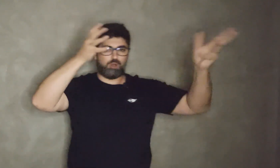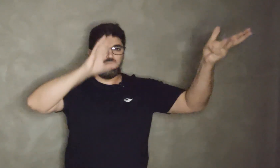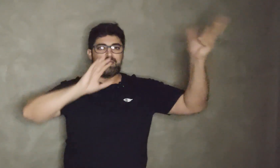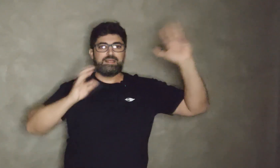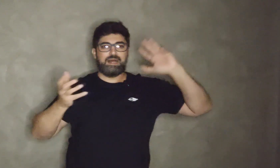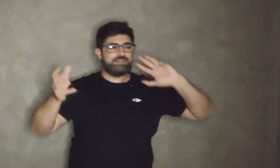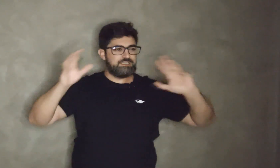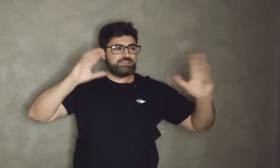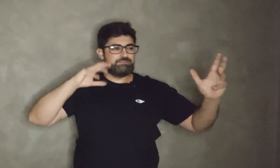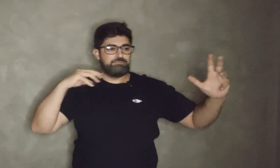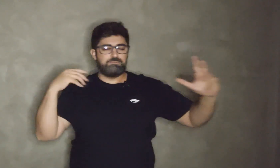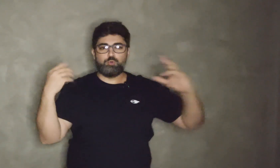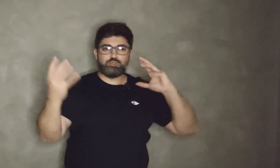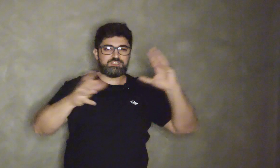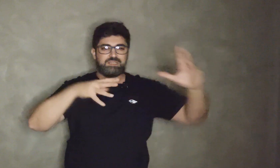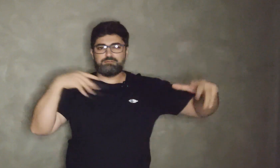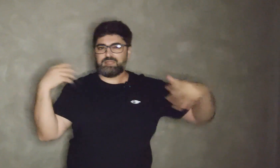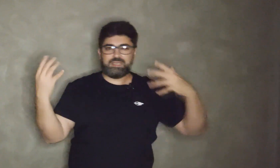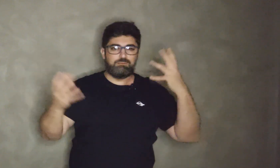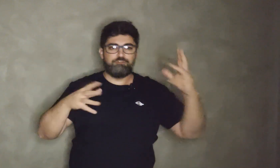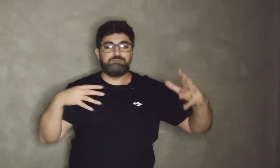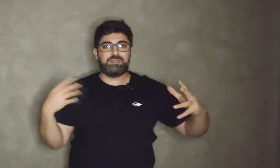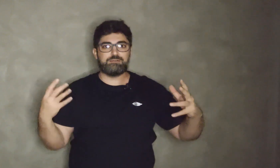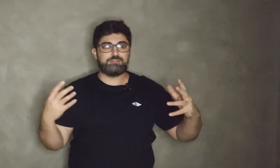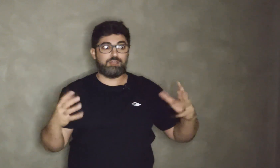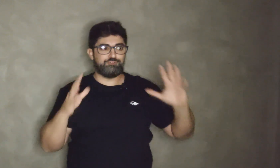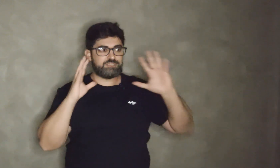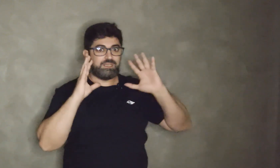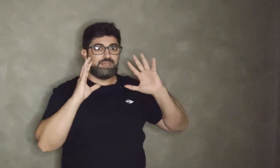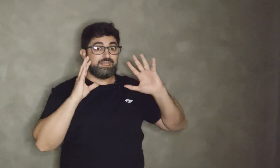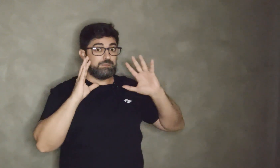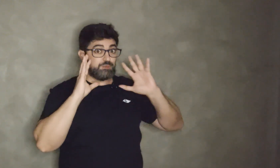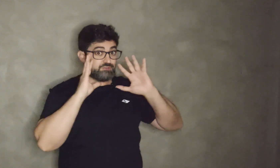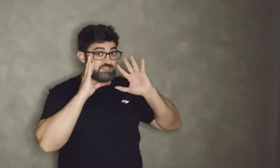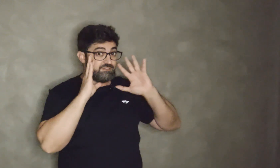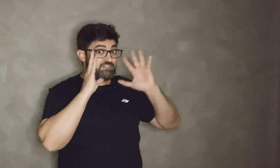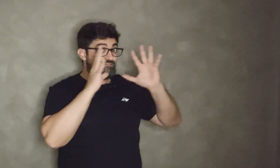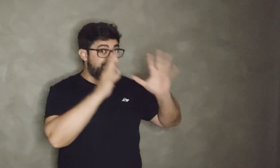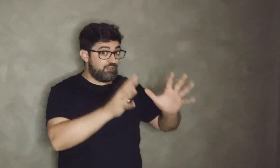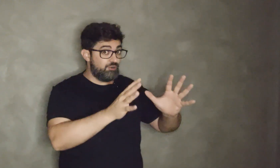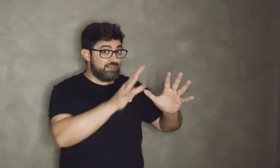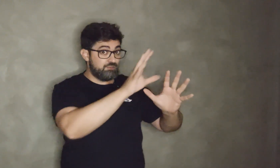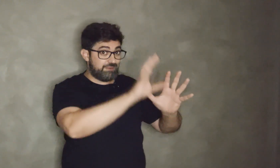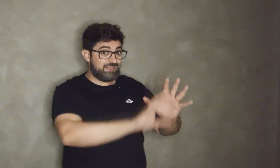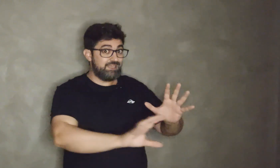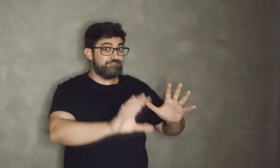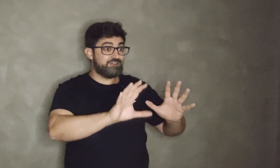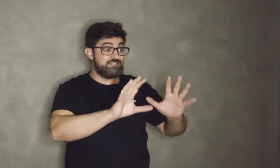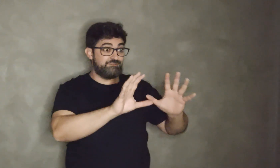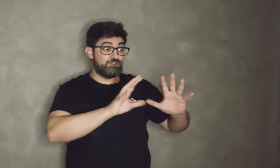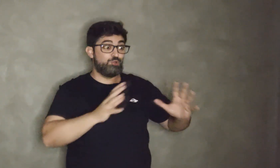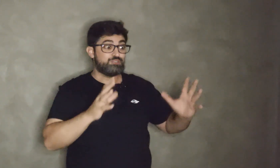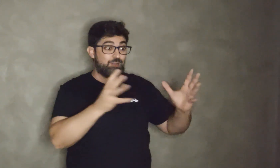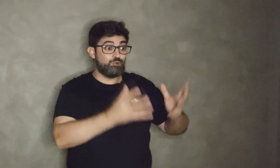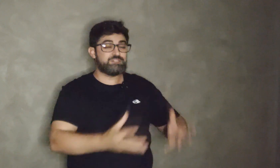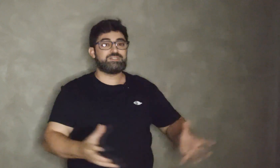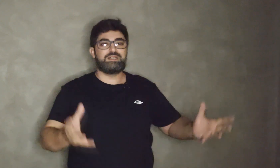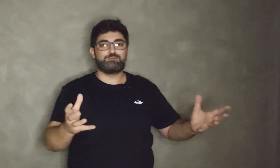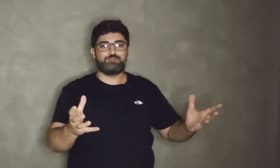pessoal ali gostando daquele movimento e tal, e depois você se vê olhando para aquilo e está gostando de